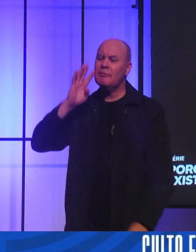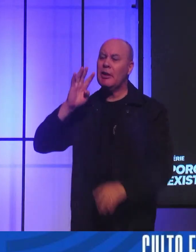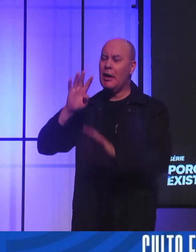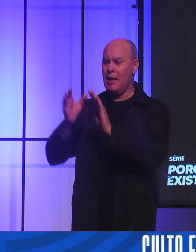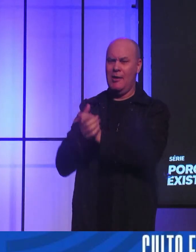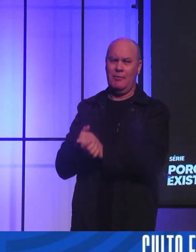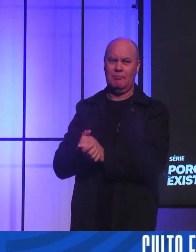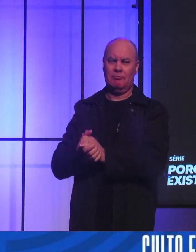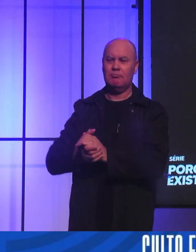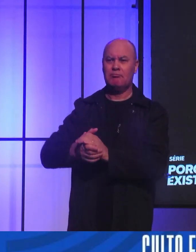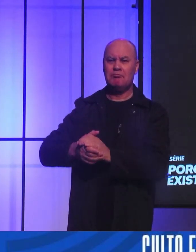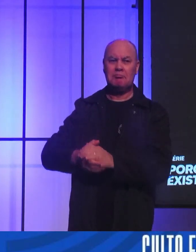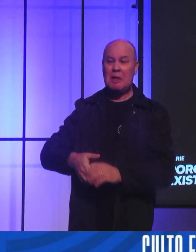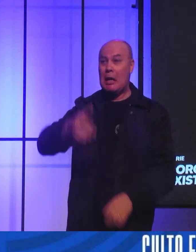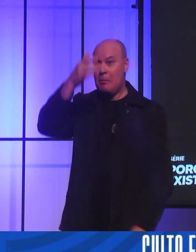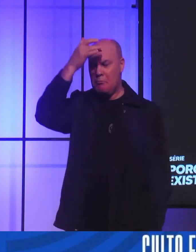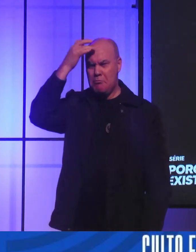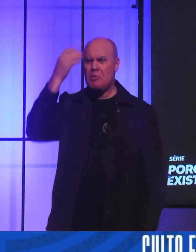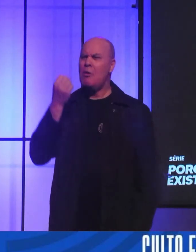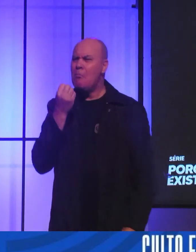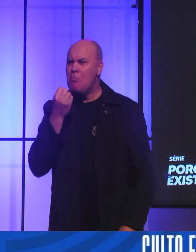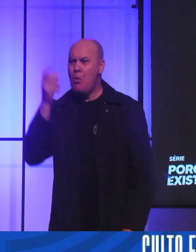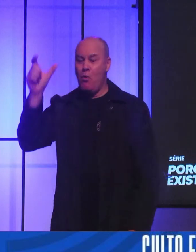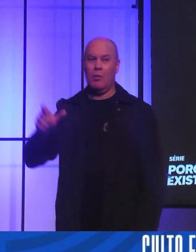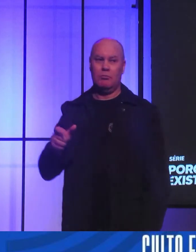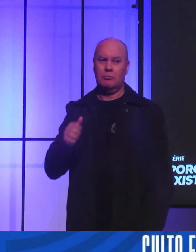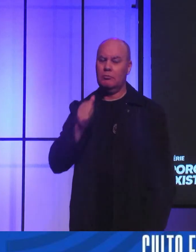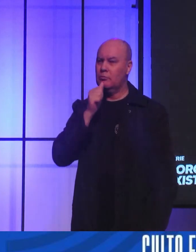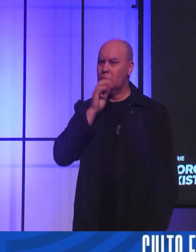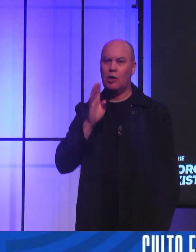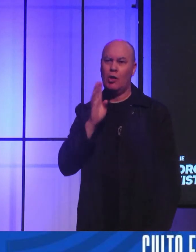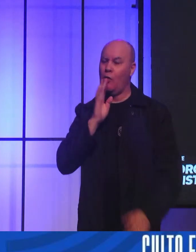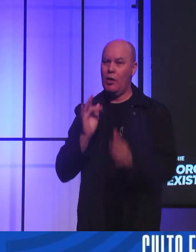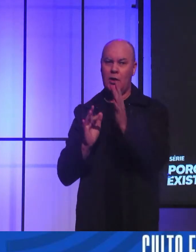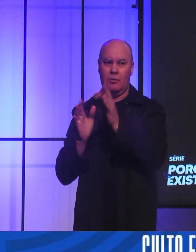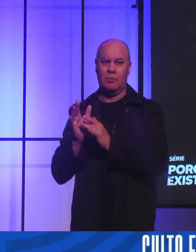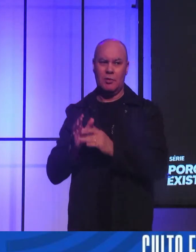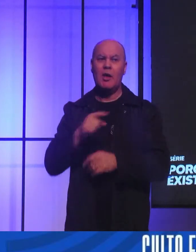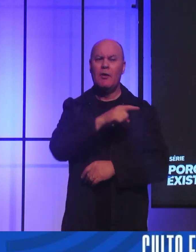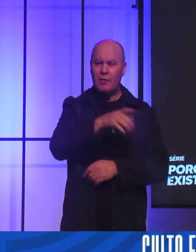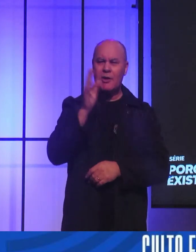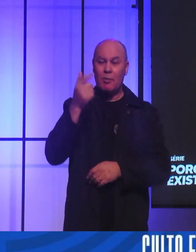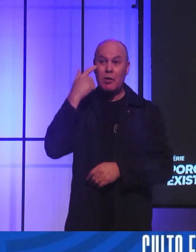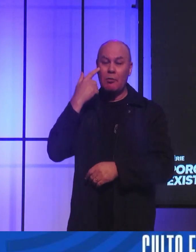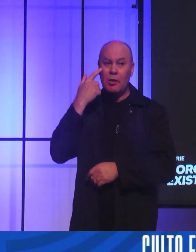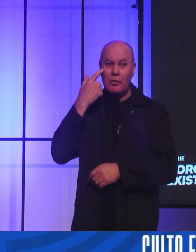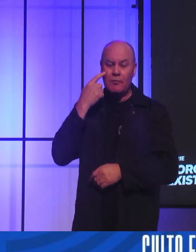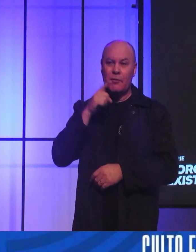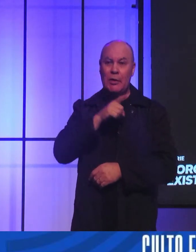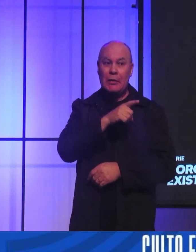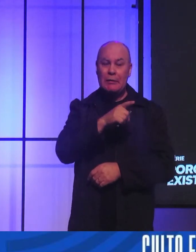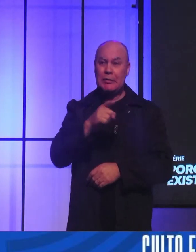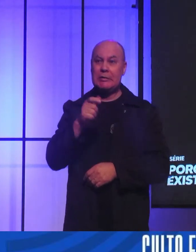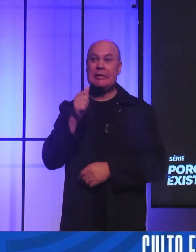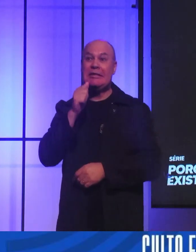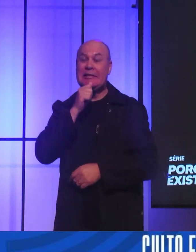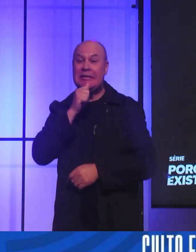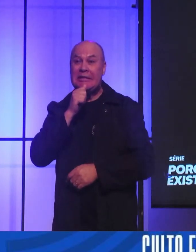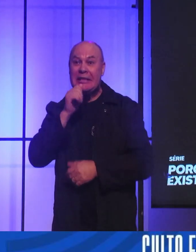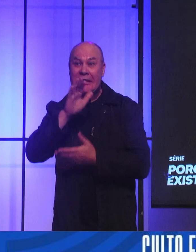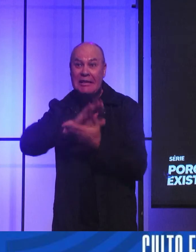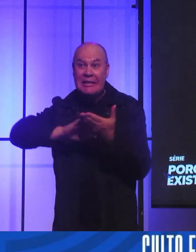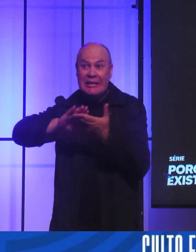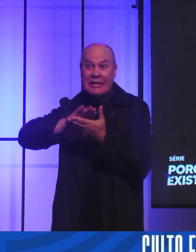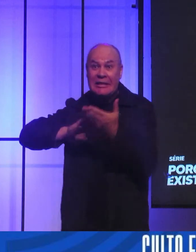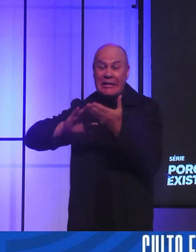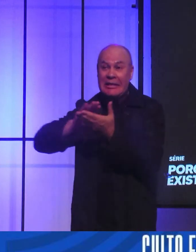E você se sentiu responsável por ele não estar na família de Deus? Você se